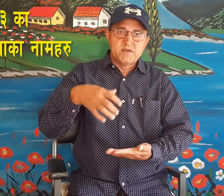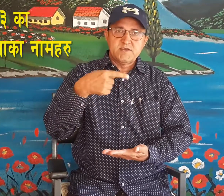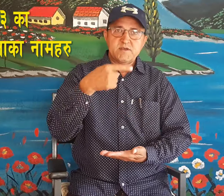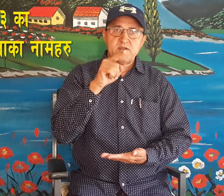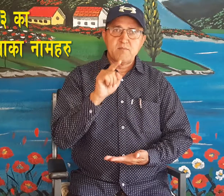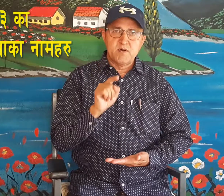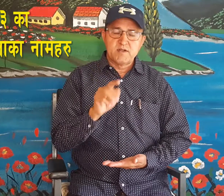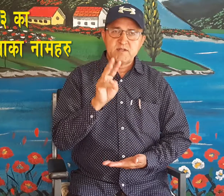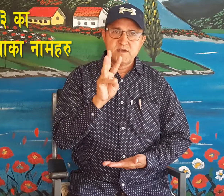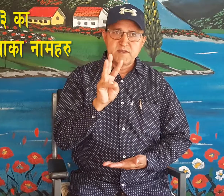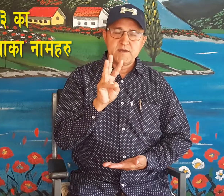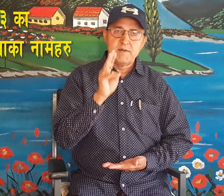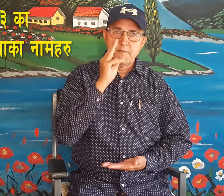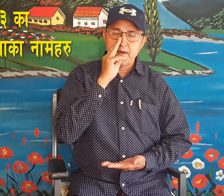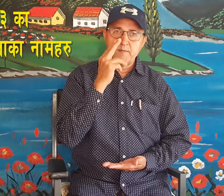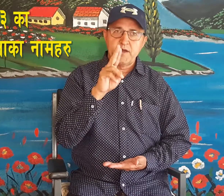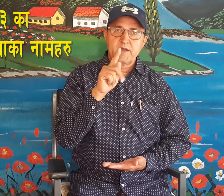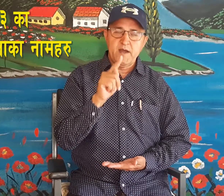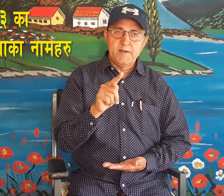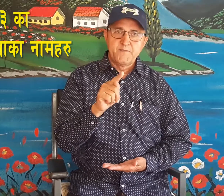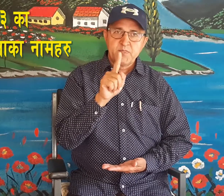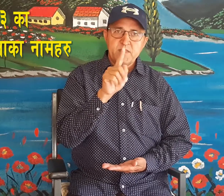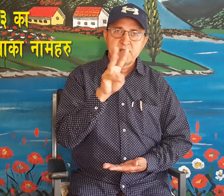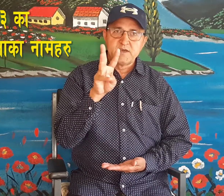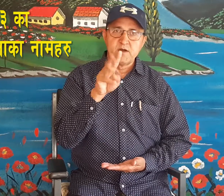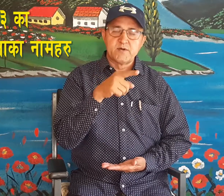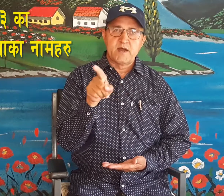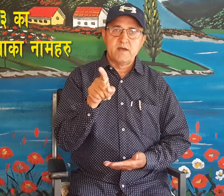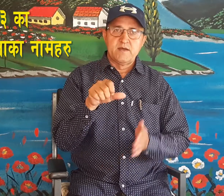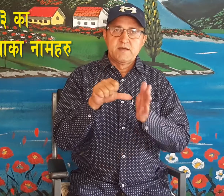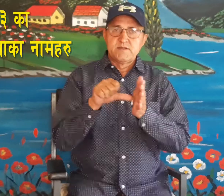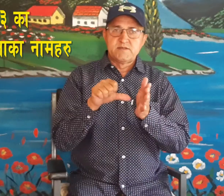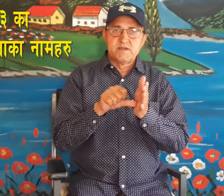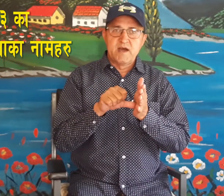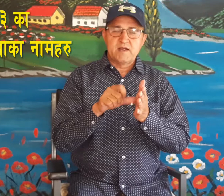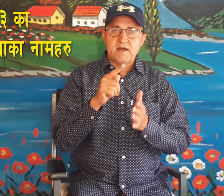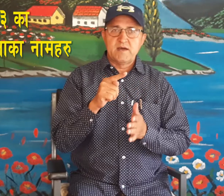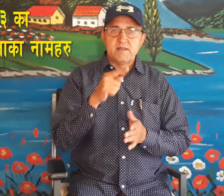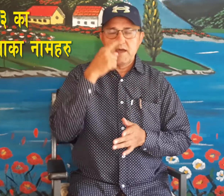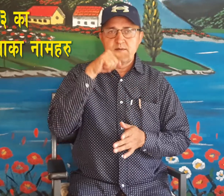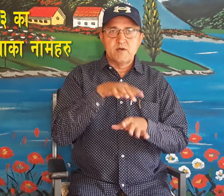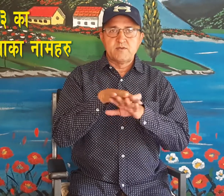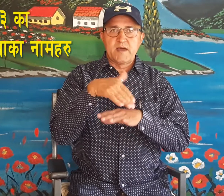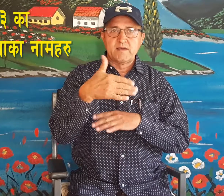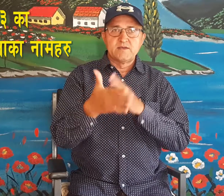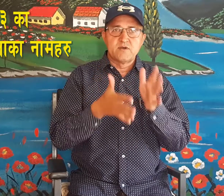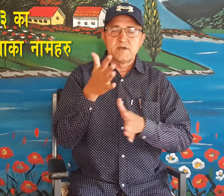प्रदेश नम्बर 3 भएका 13 जिल्लाका नामहरूलाई सङ्केत